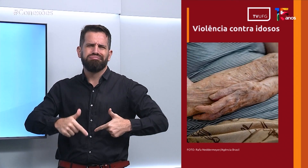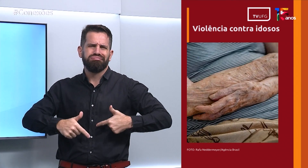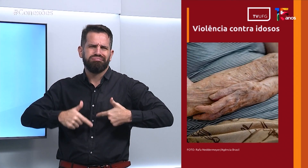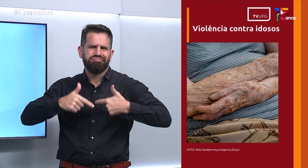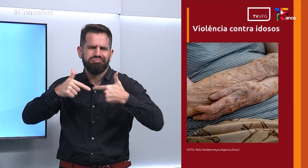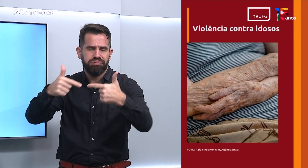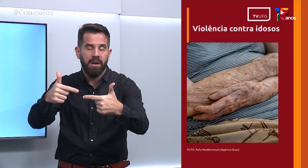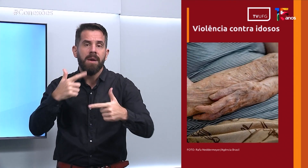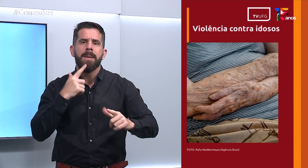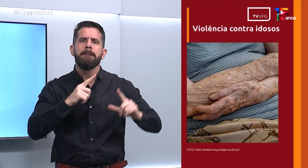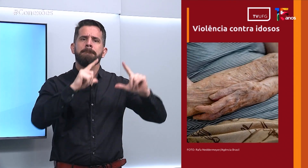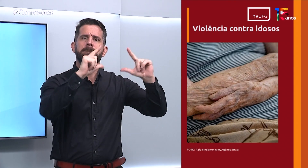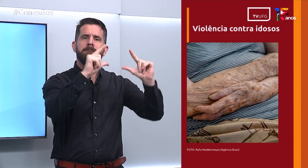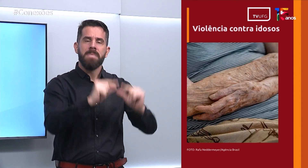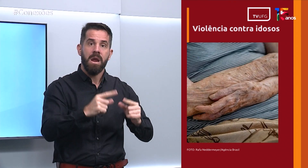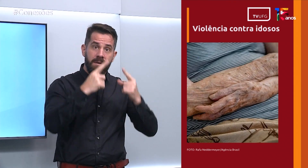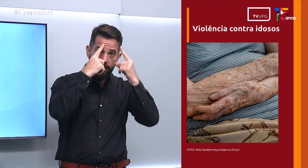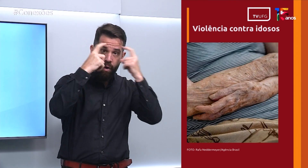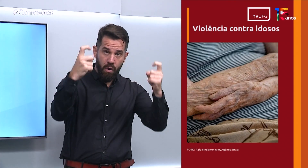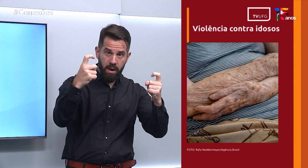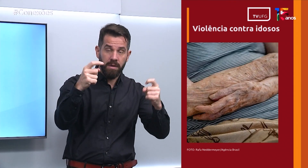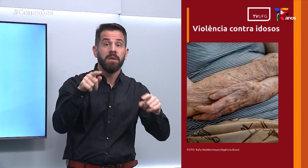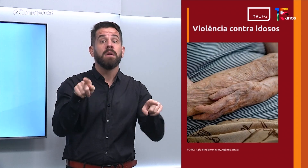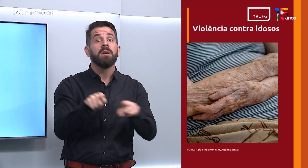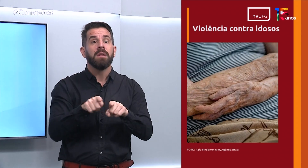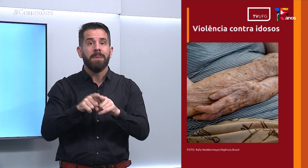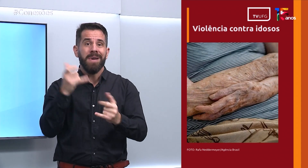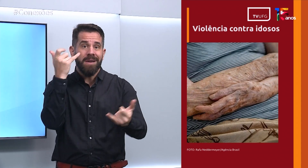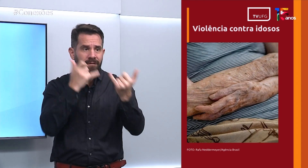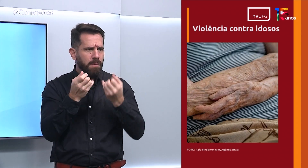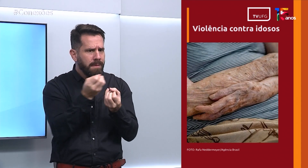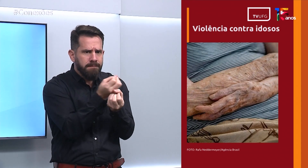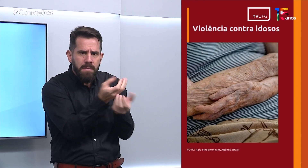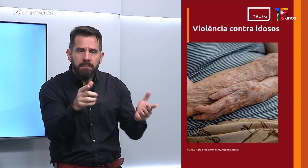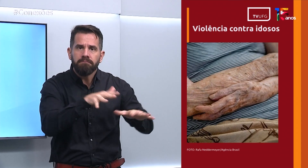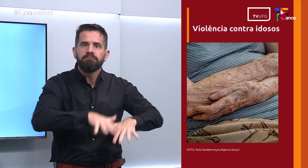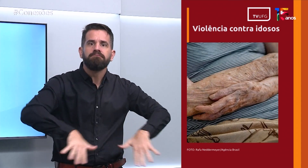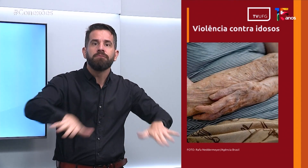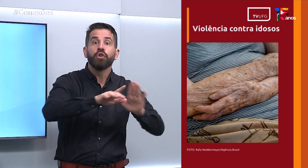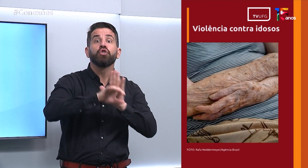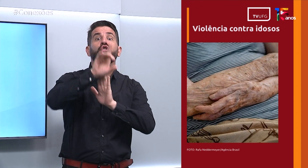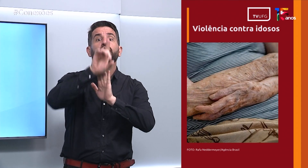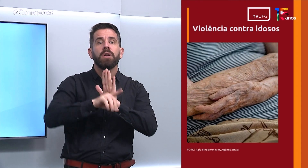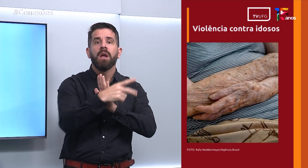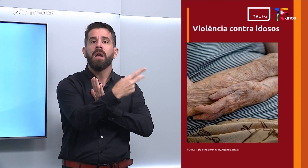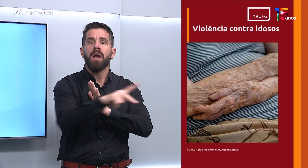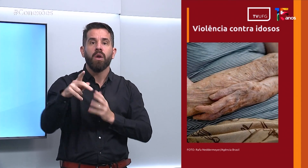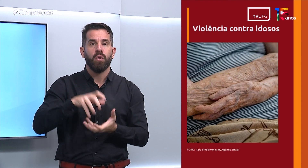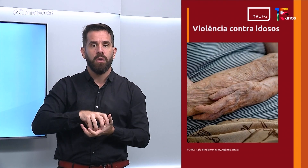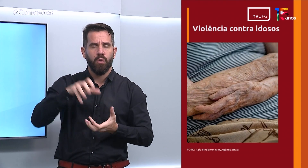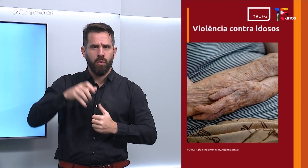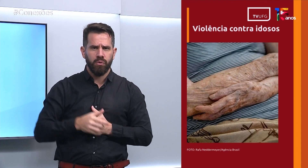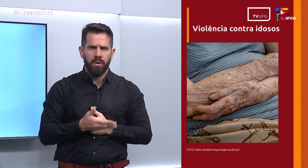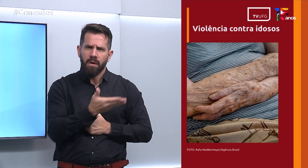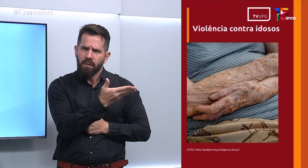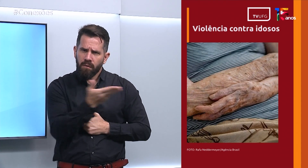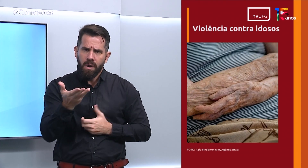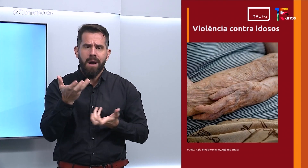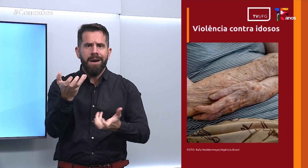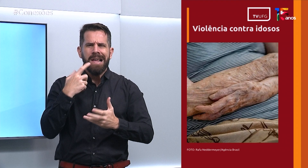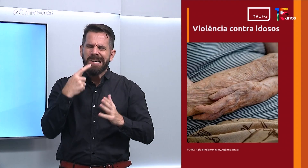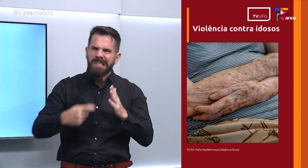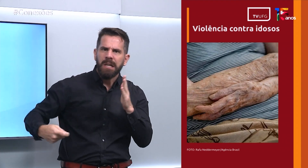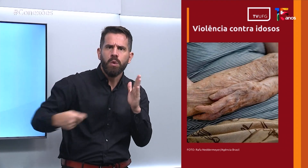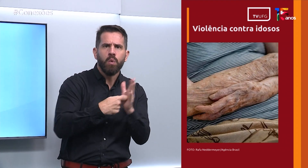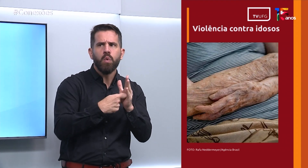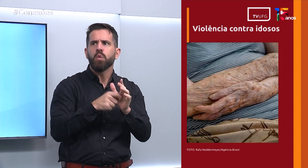garantir o acesso a informações sobre os direitos das pessoas idosas. E se você que está em casa quiser fazer uma